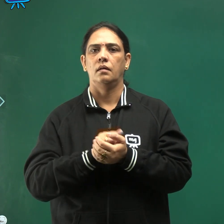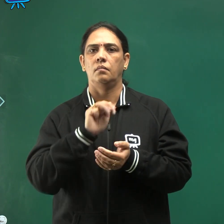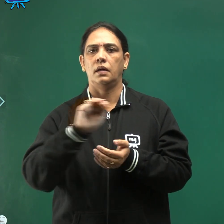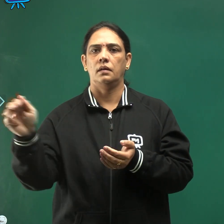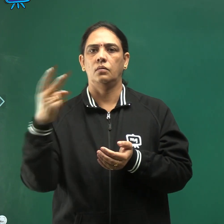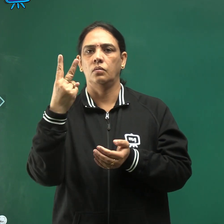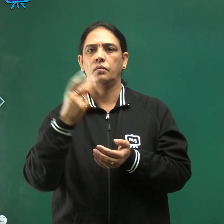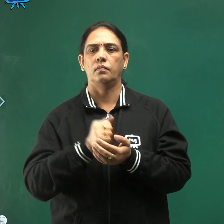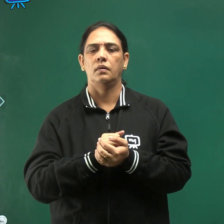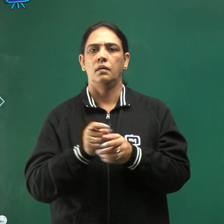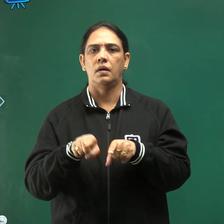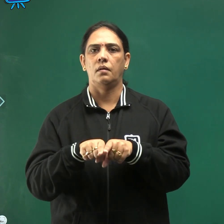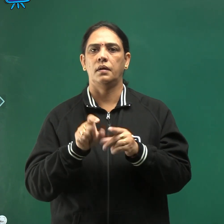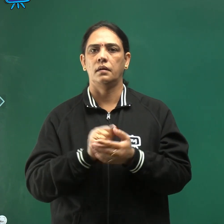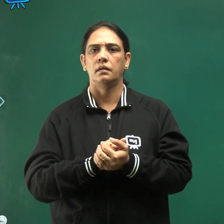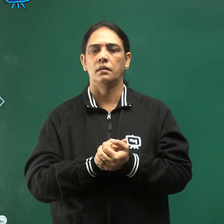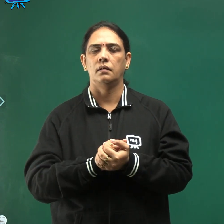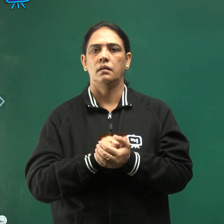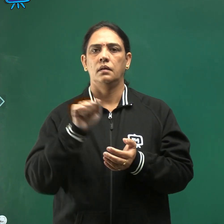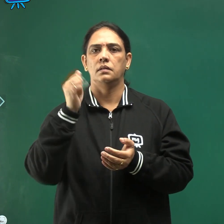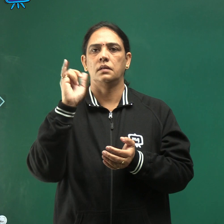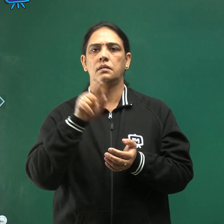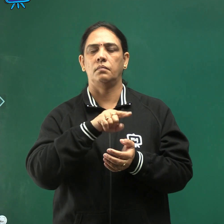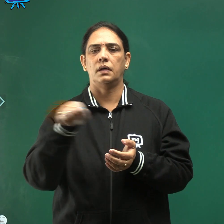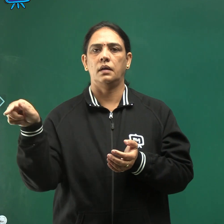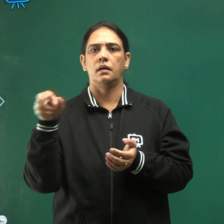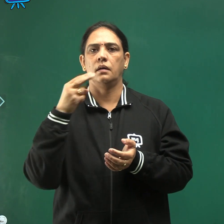2 बराबर 6/2